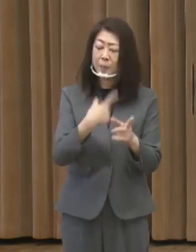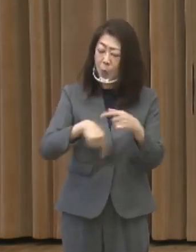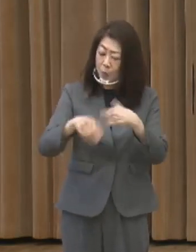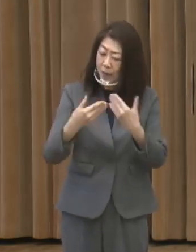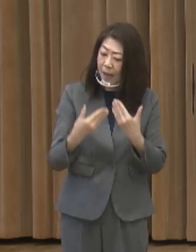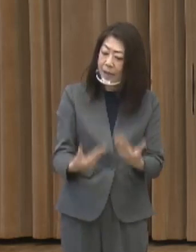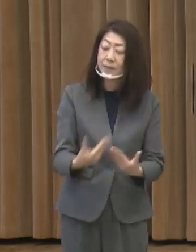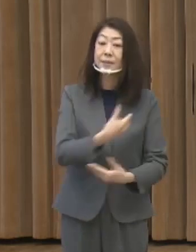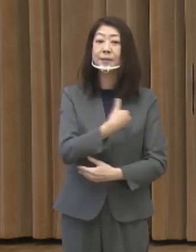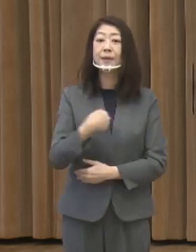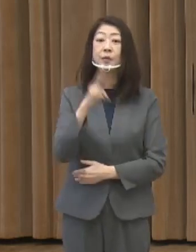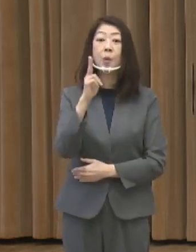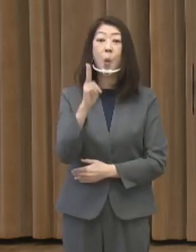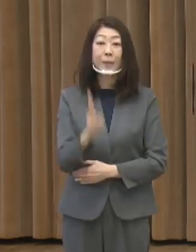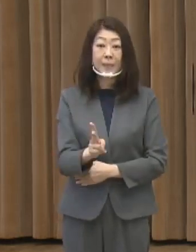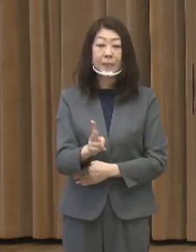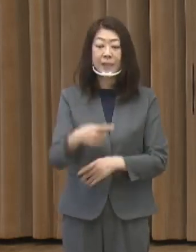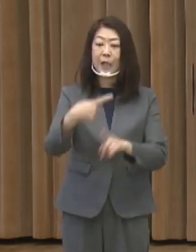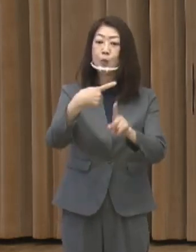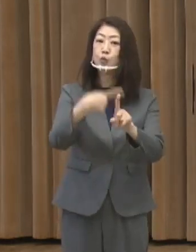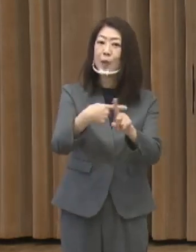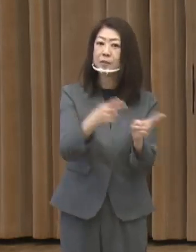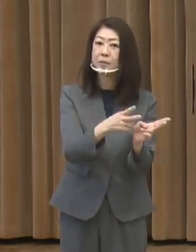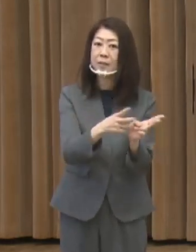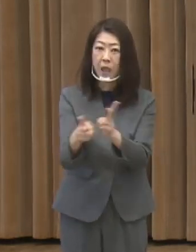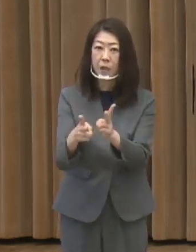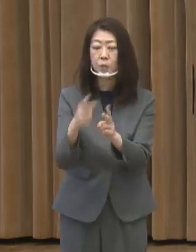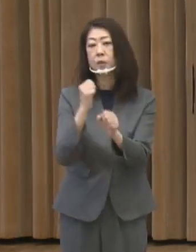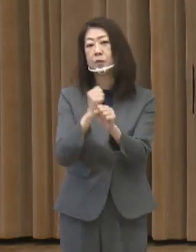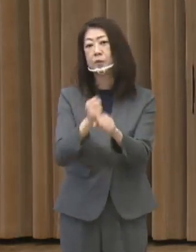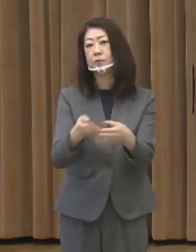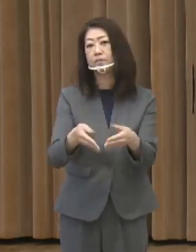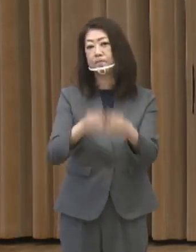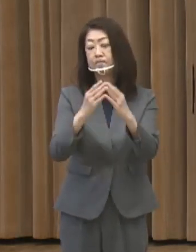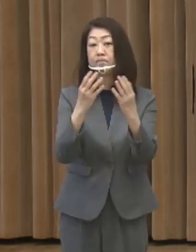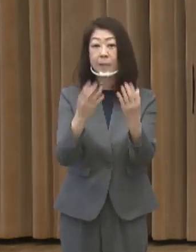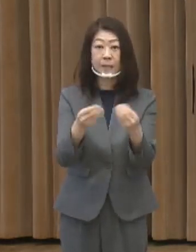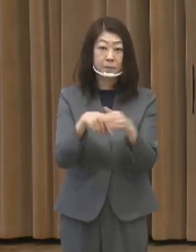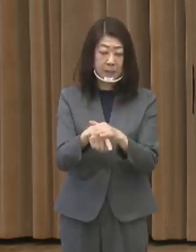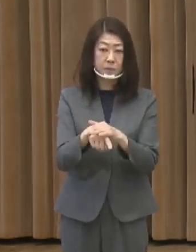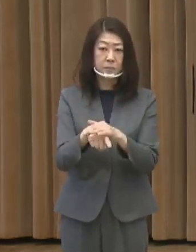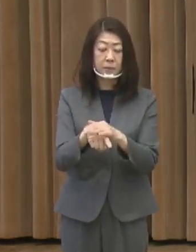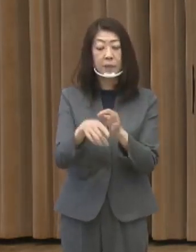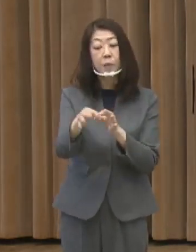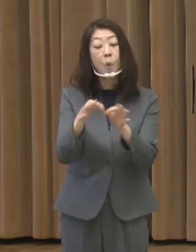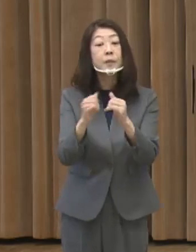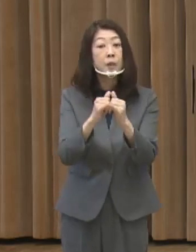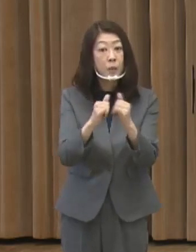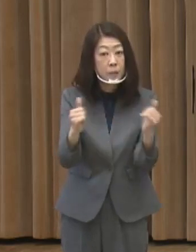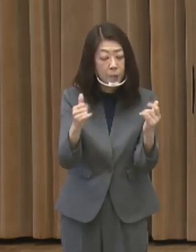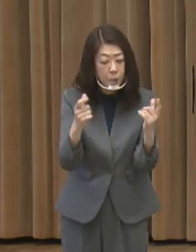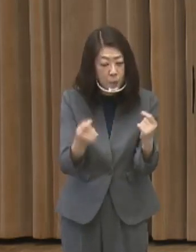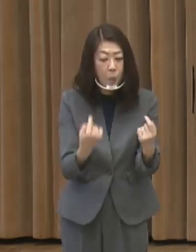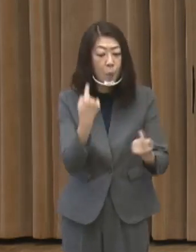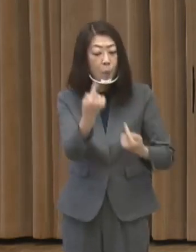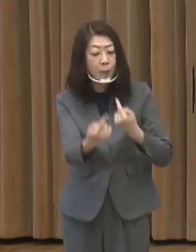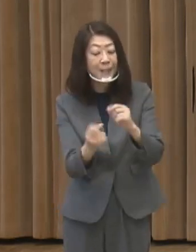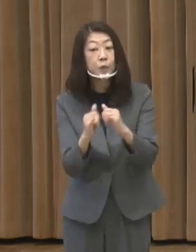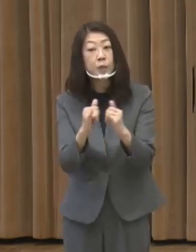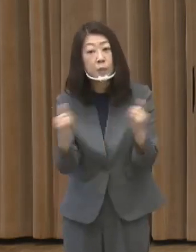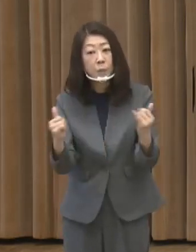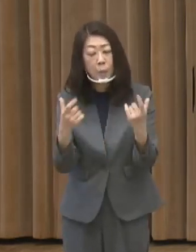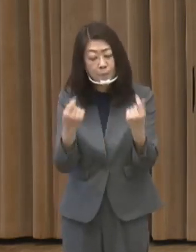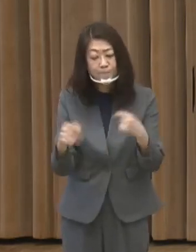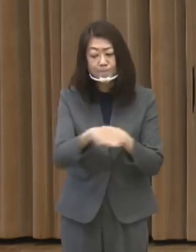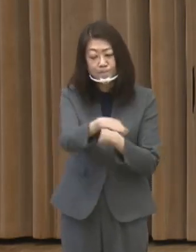措置を今回プラスという制度で設けさせていただいて、事業者にもそしてご利用になられる方にも安心